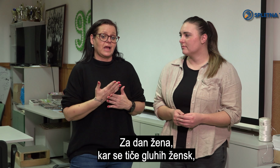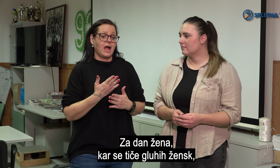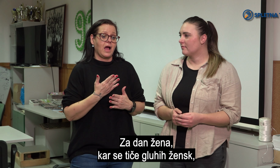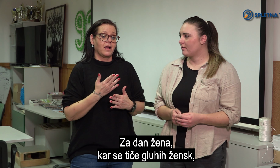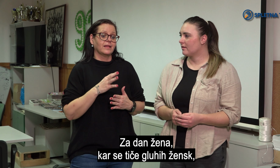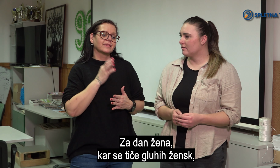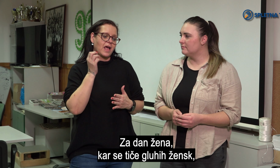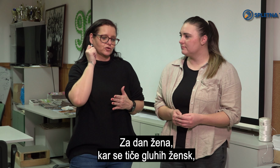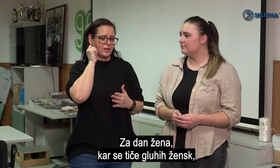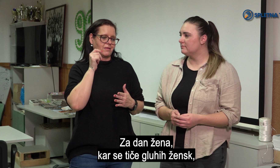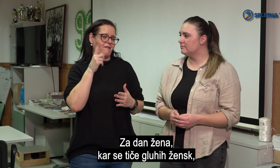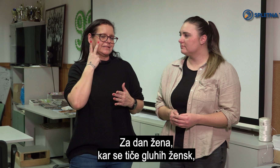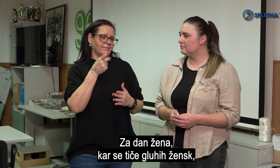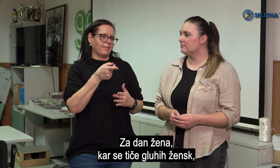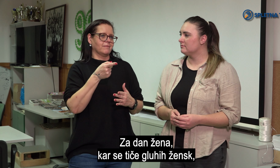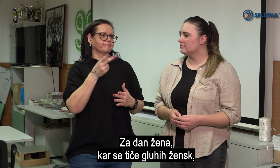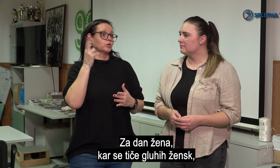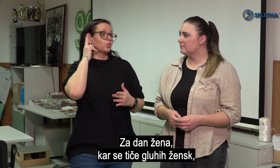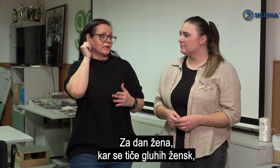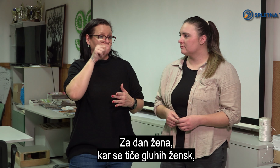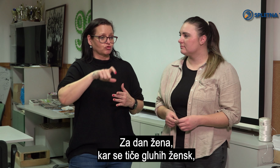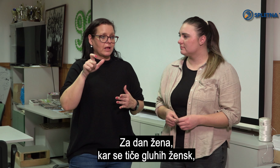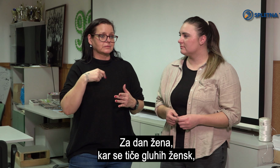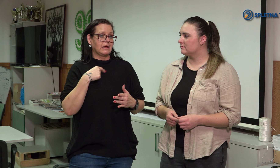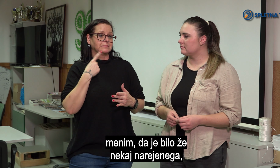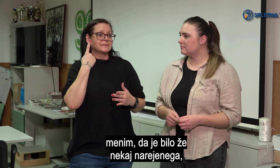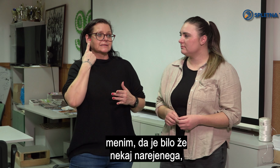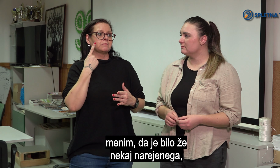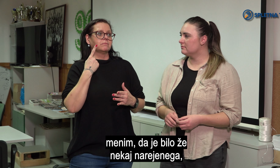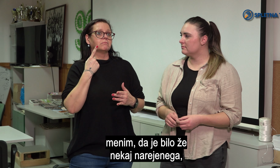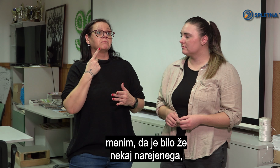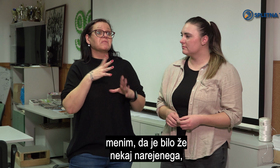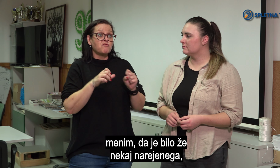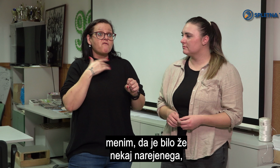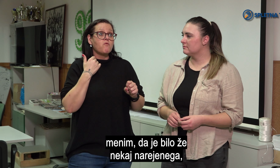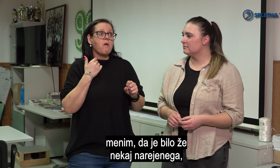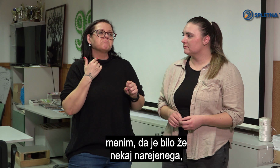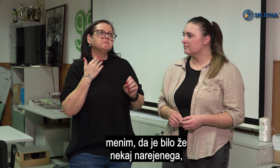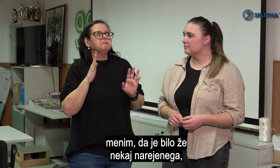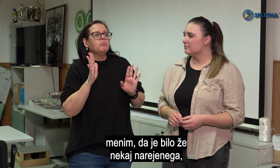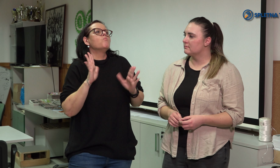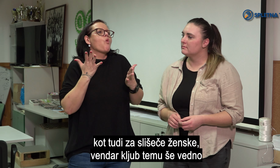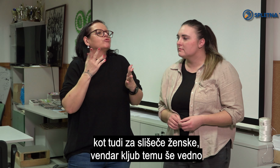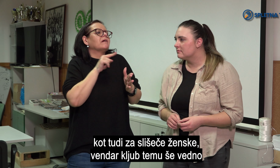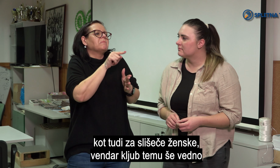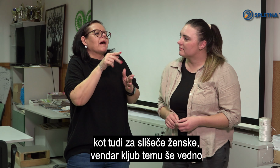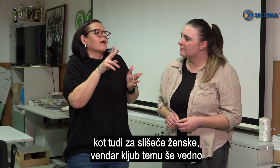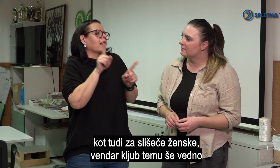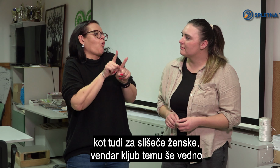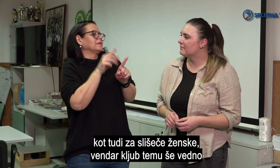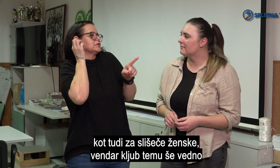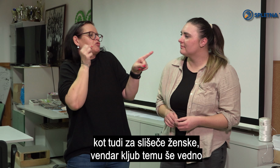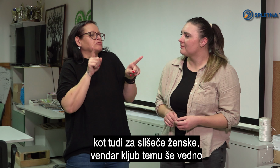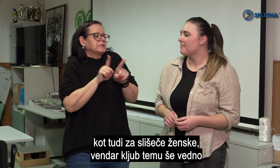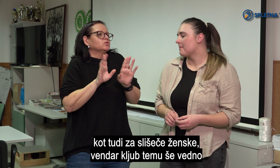Za dan žena, kar se tiče gluhih žensk, menim, da je bilo že nekaj narejenega, kot tudi za slišeče ženske, vendar kljub temu